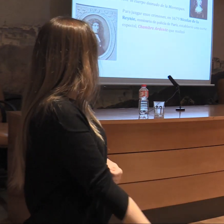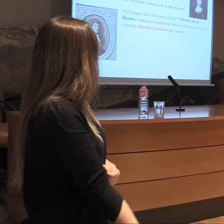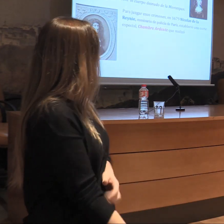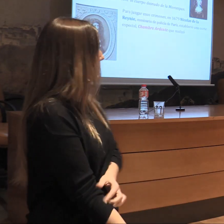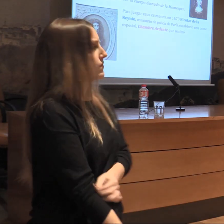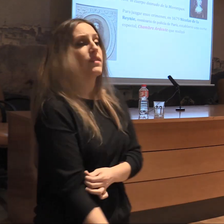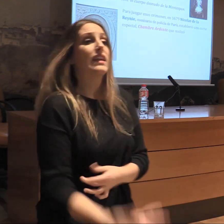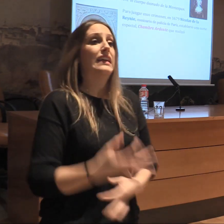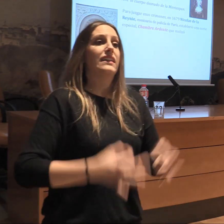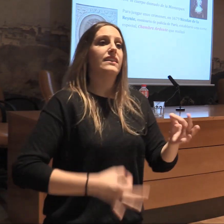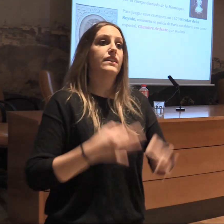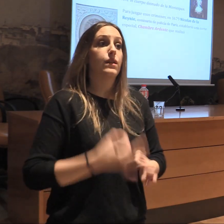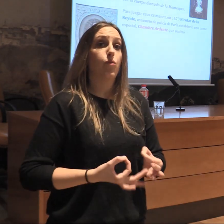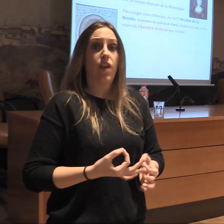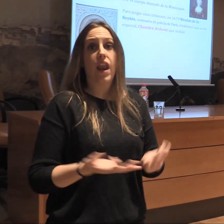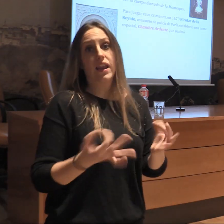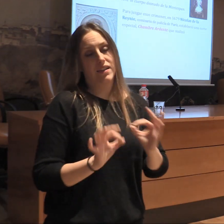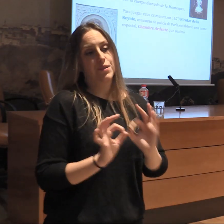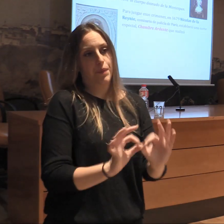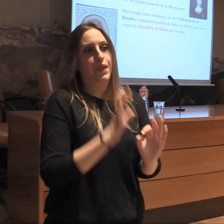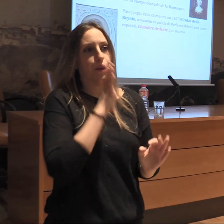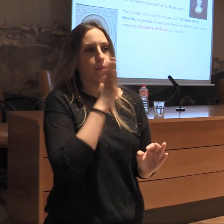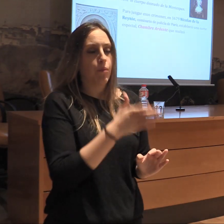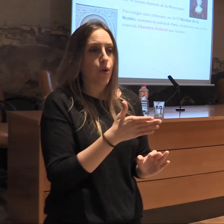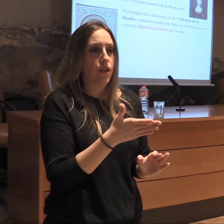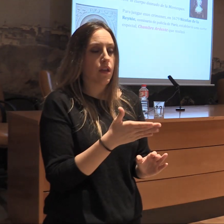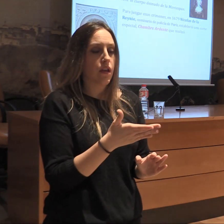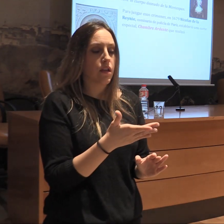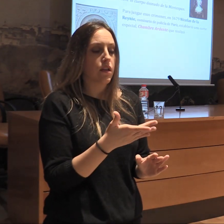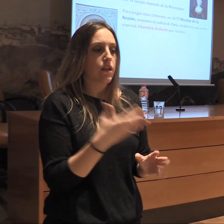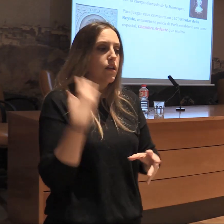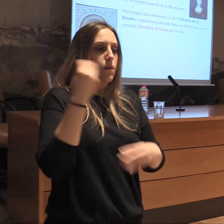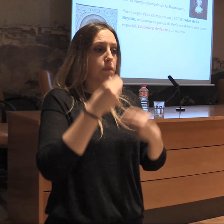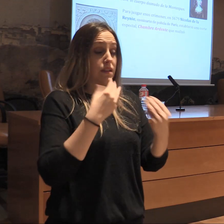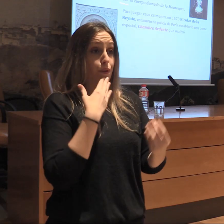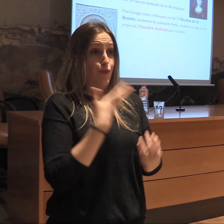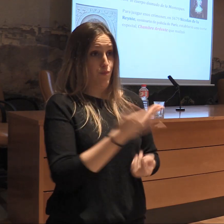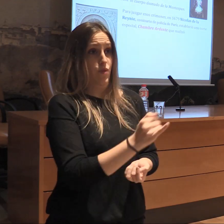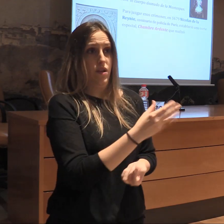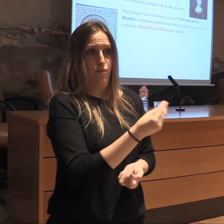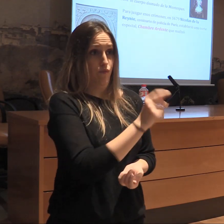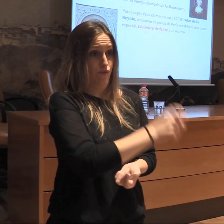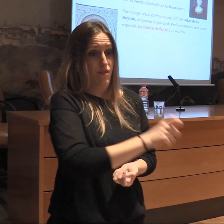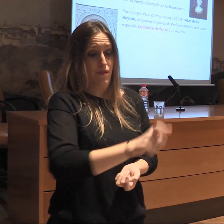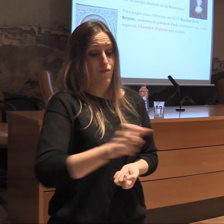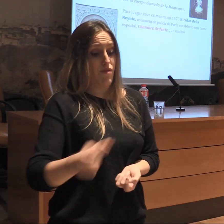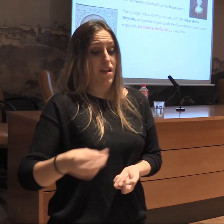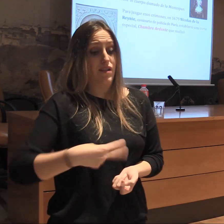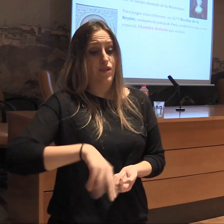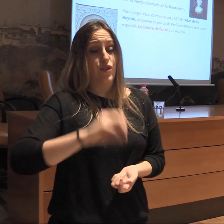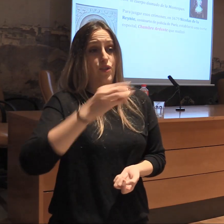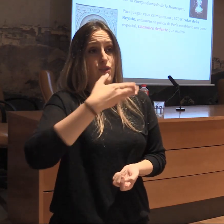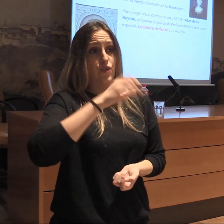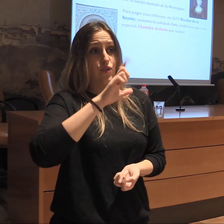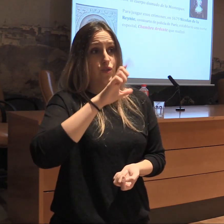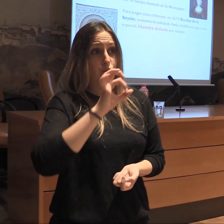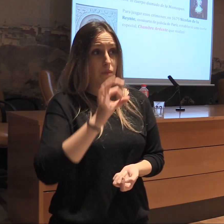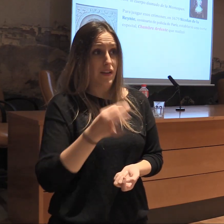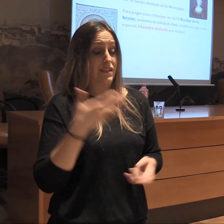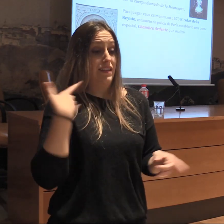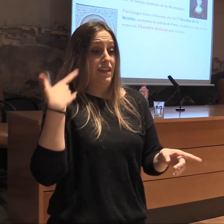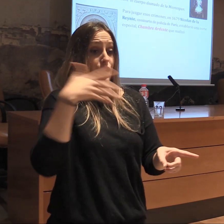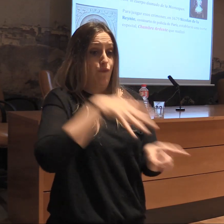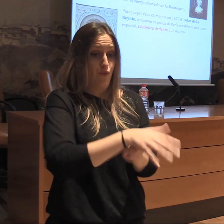El tribunal era especial porque se temía que, como había muchas personas nobles implicados en todos estos